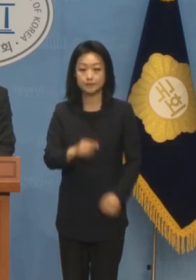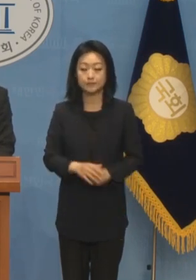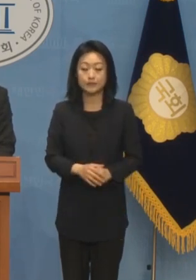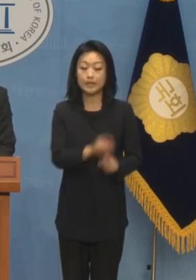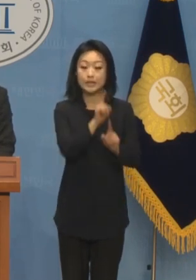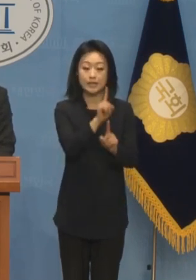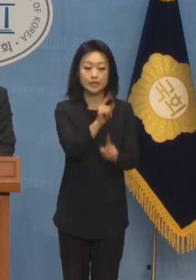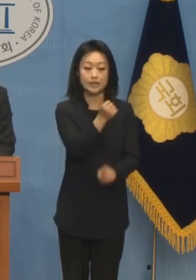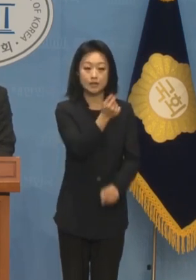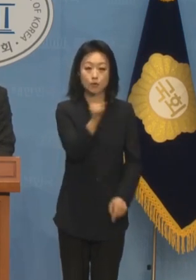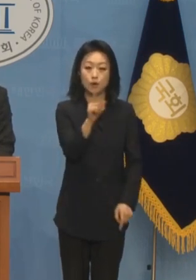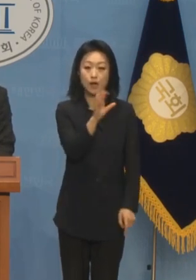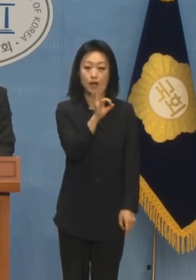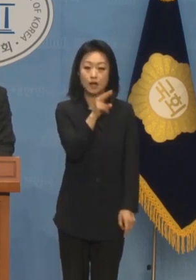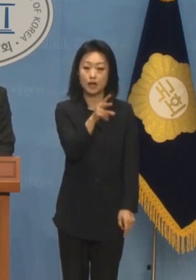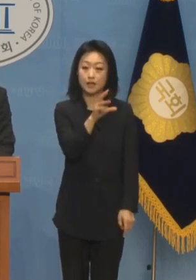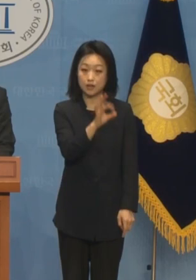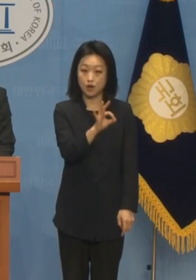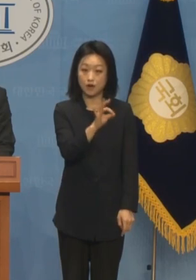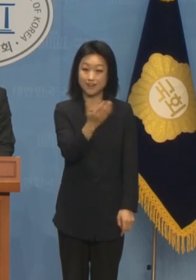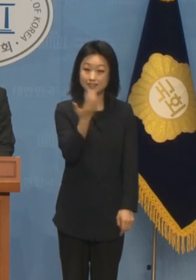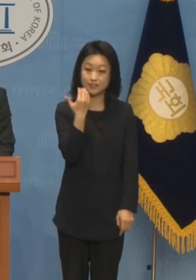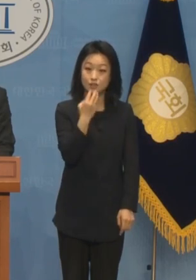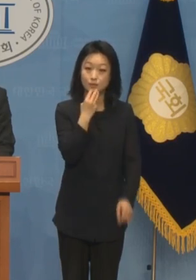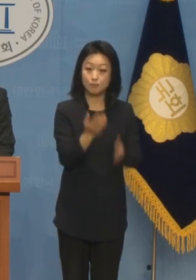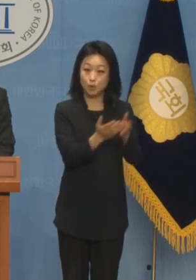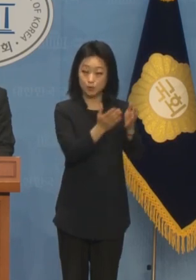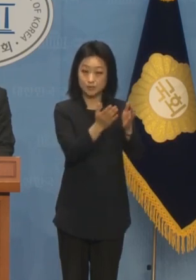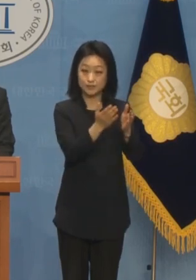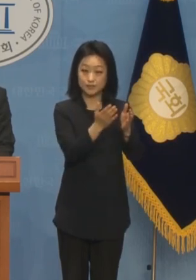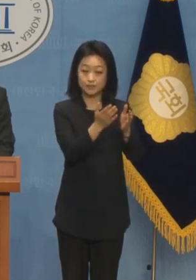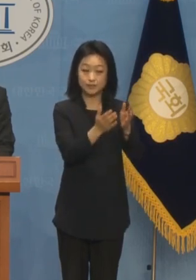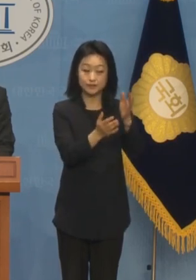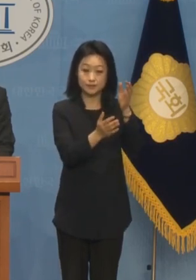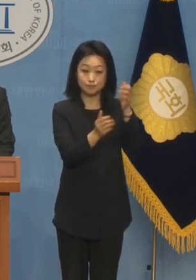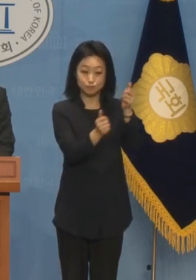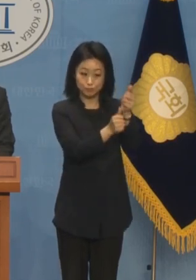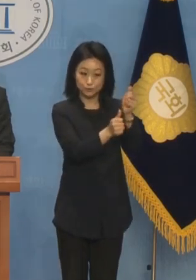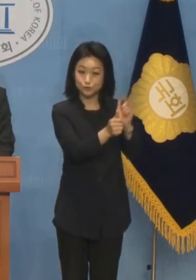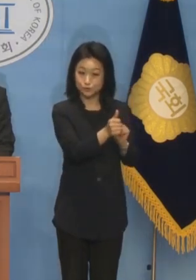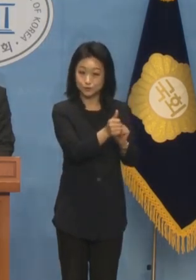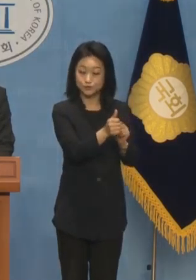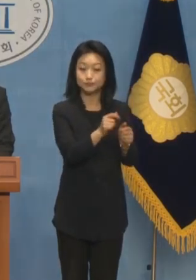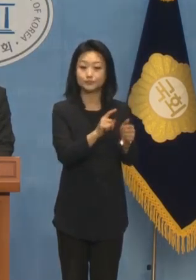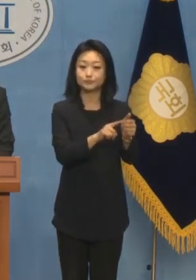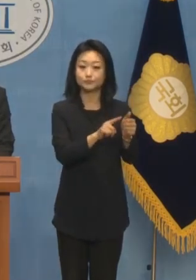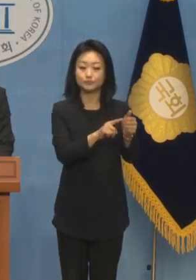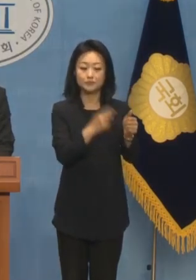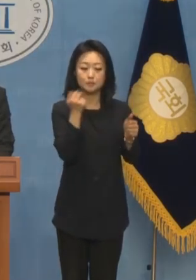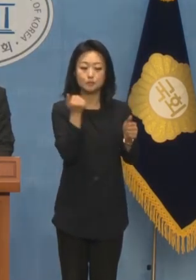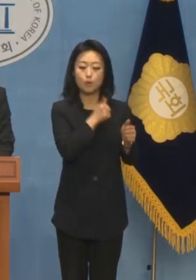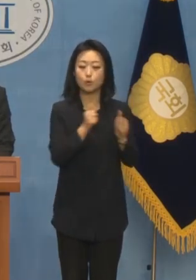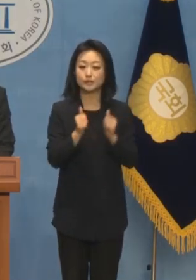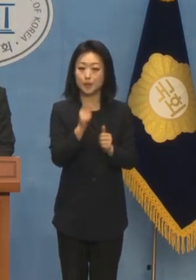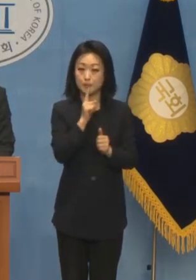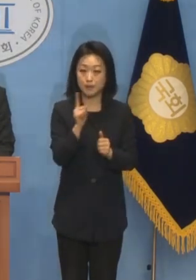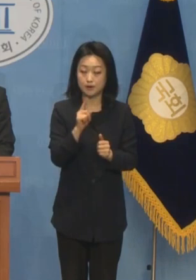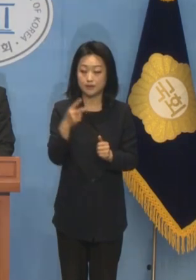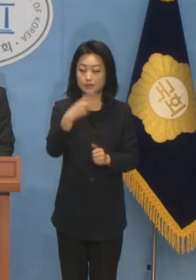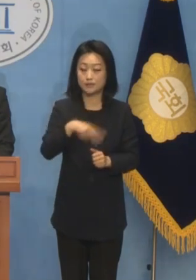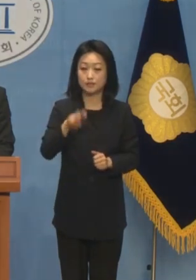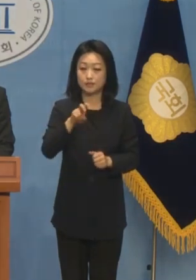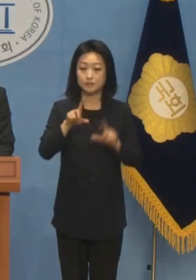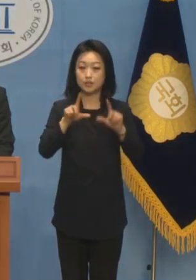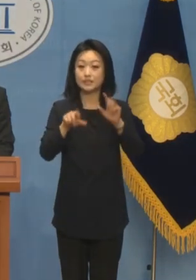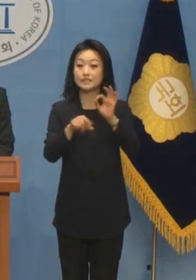이화영 전 경기도 평화부지사의 변호인에 따르면 검찰은 2022년 10월